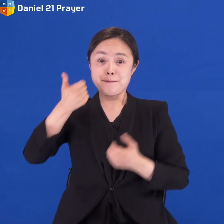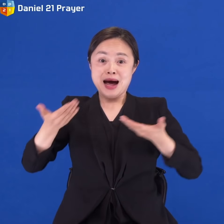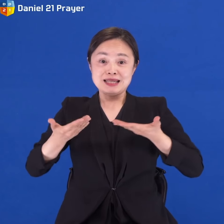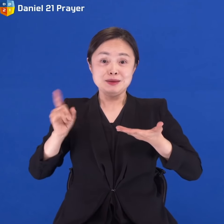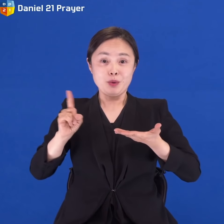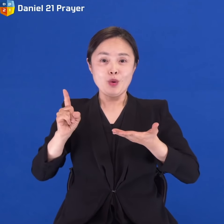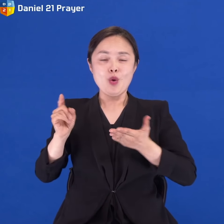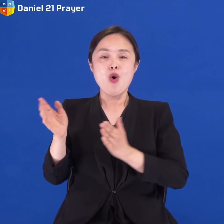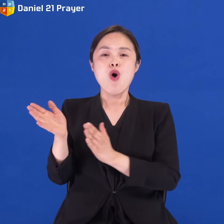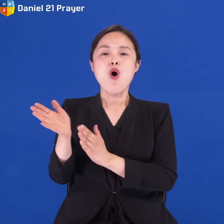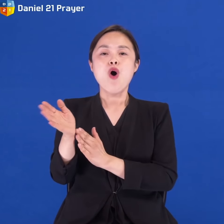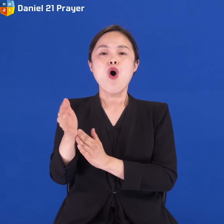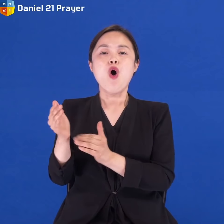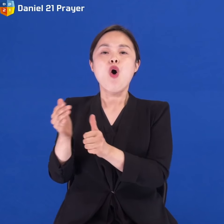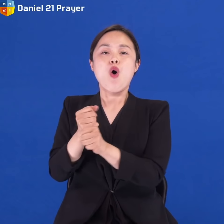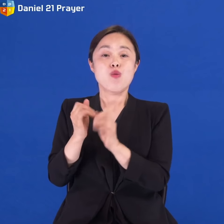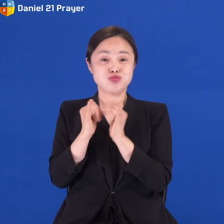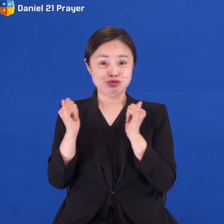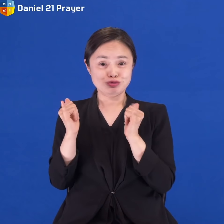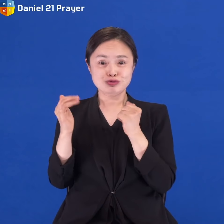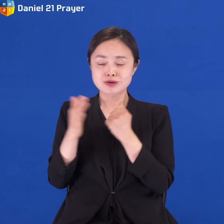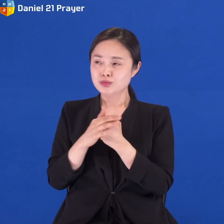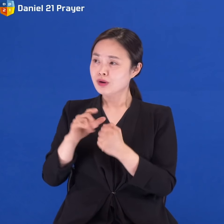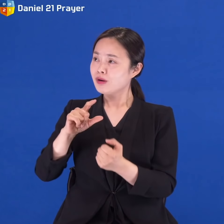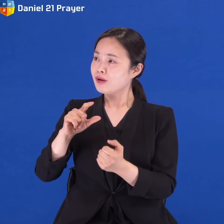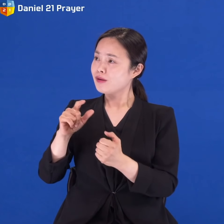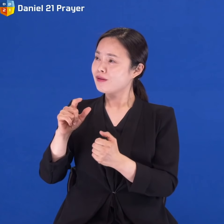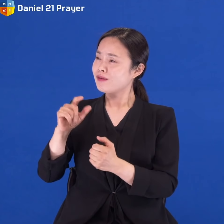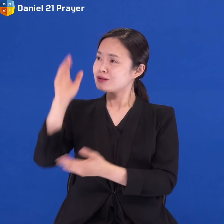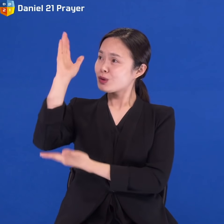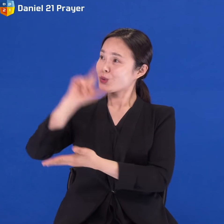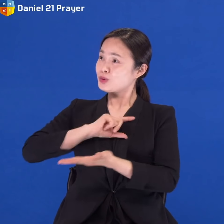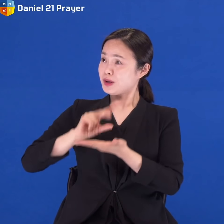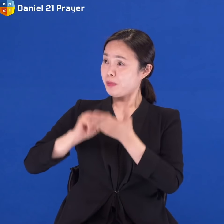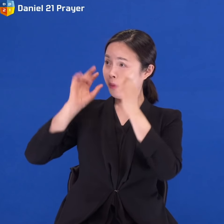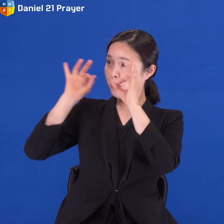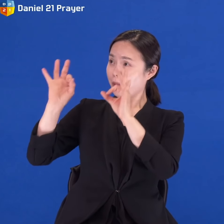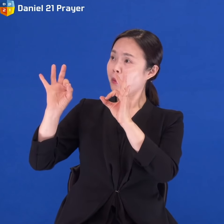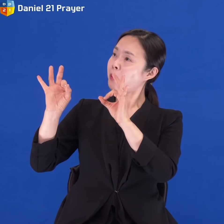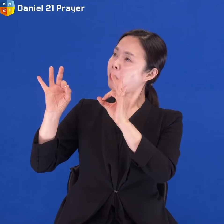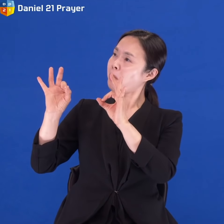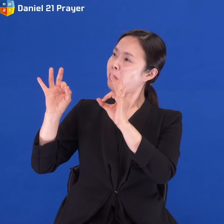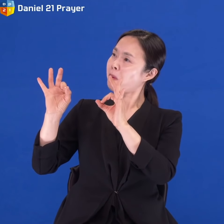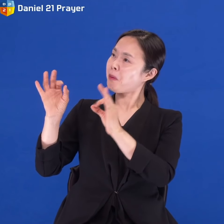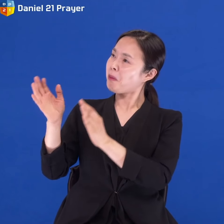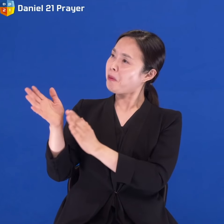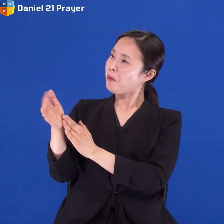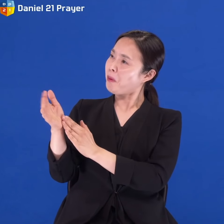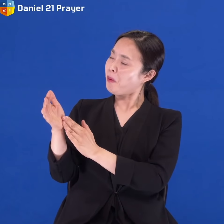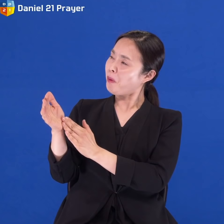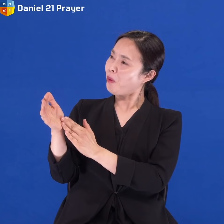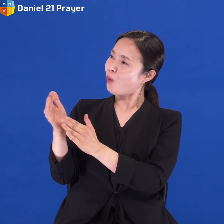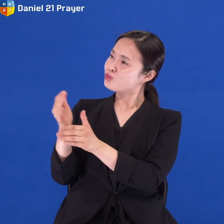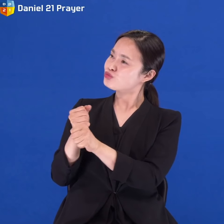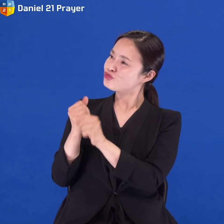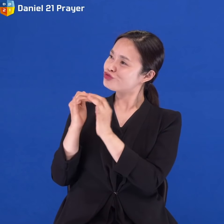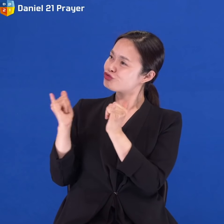구원 계획을 지금 제가 알려드린 겁니다. 맞나요? 그 많은 구절